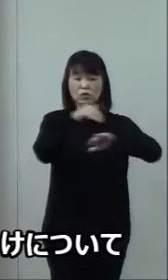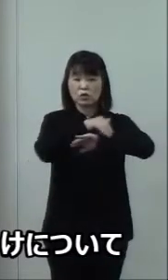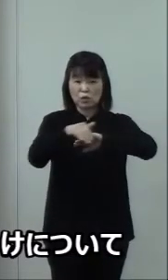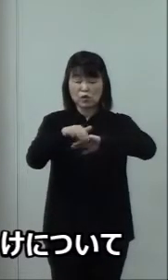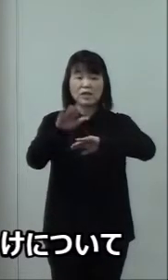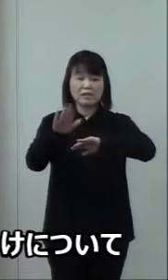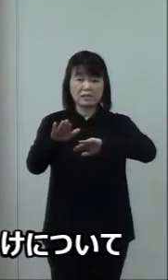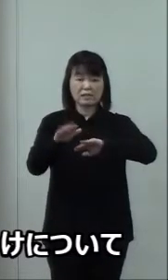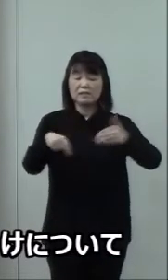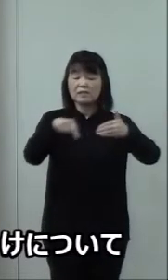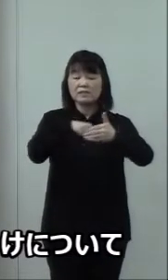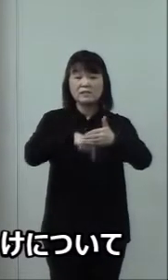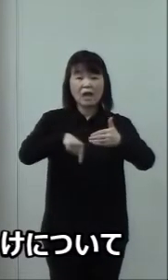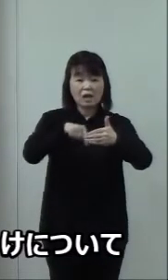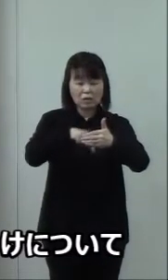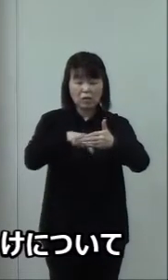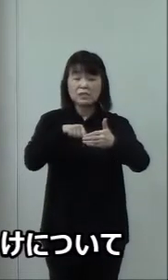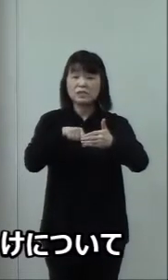容については、